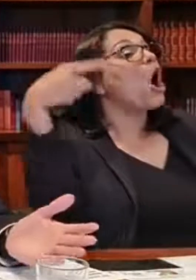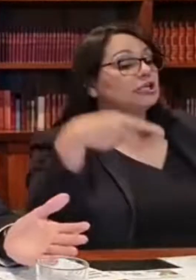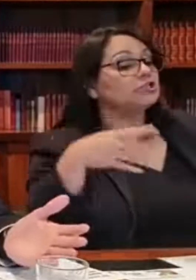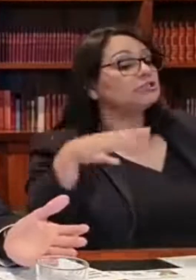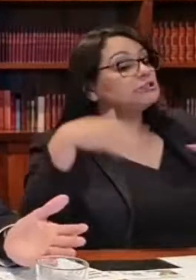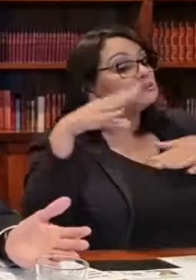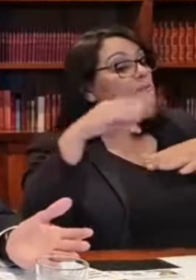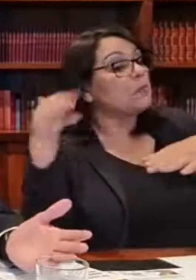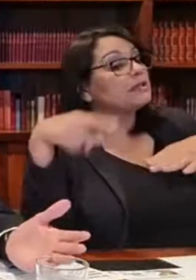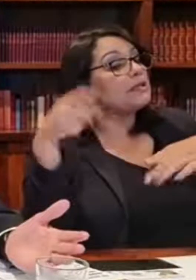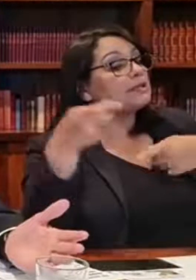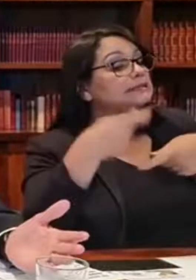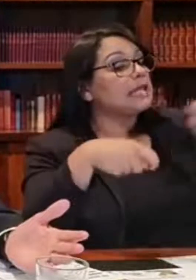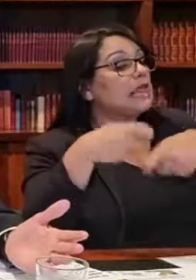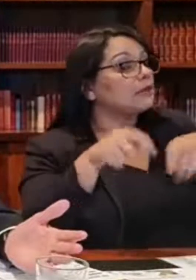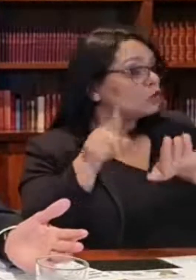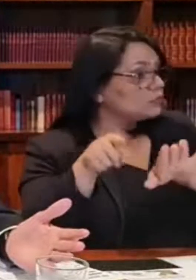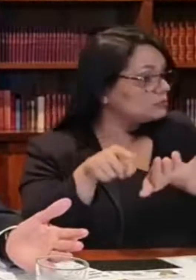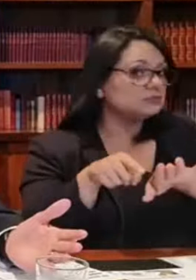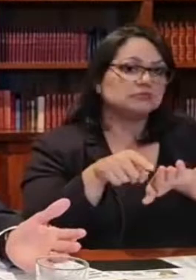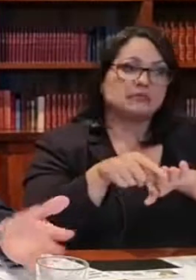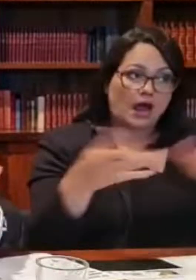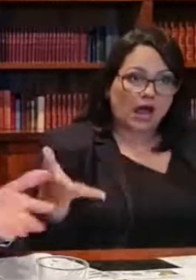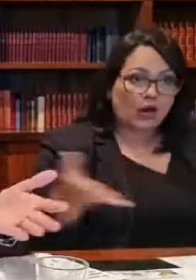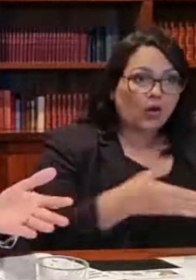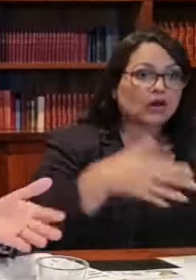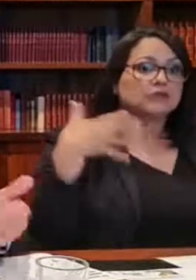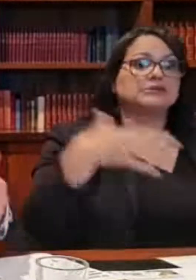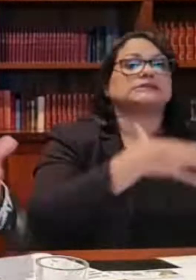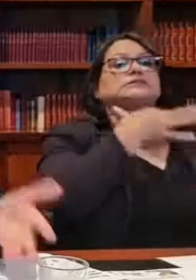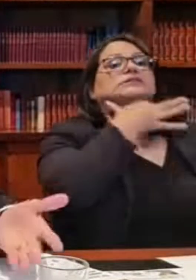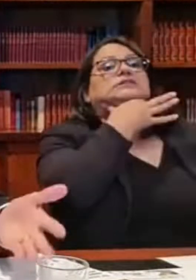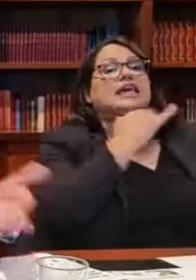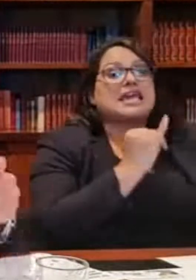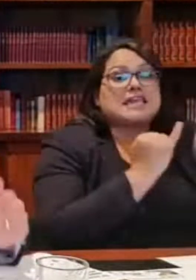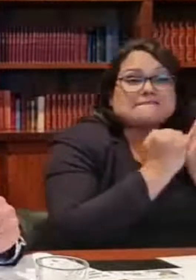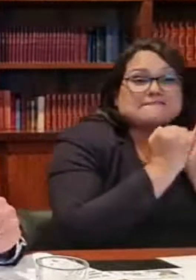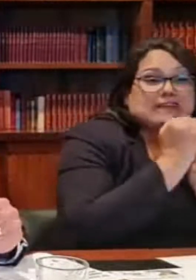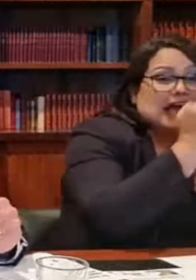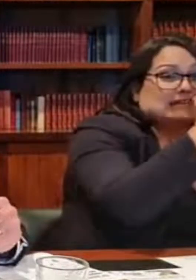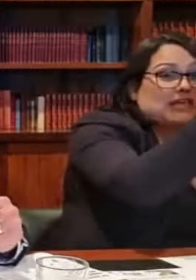imprensa. Todo mundo tá pagando um preço alto em cima disso. A inflação está aí no mundo todo.